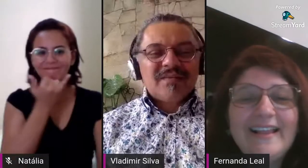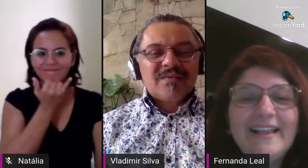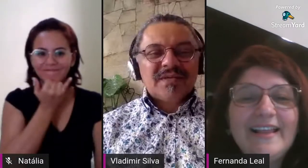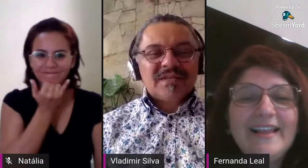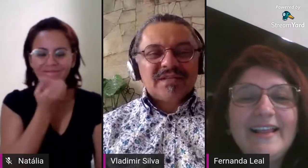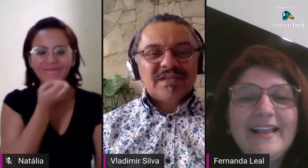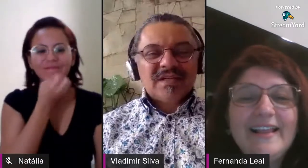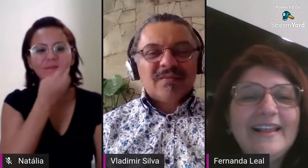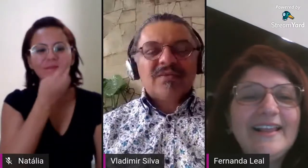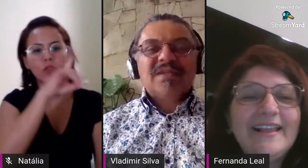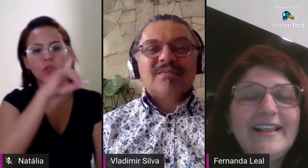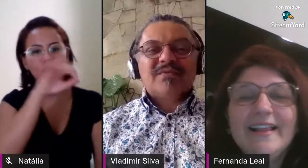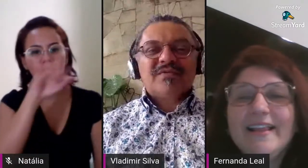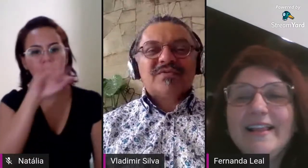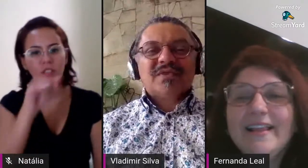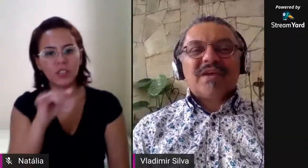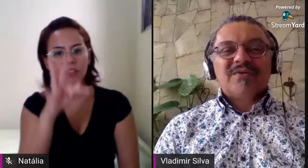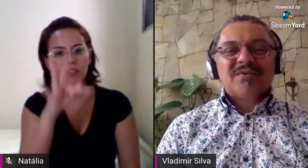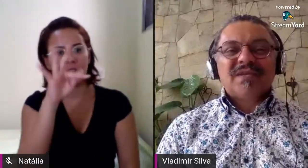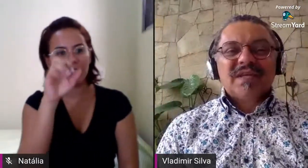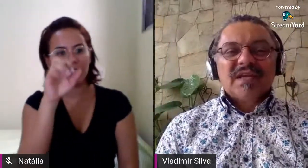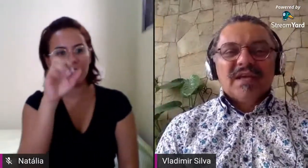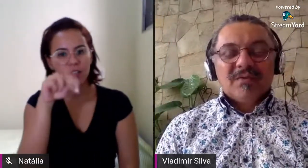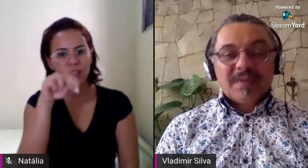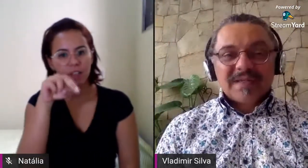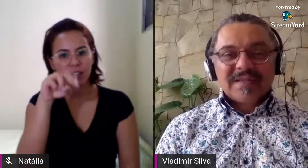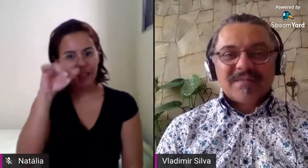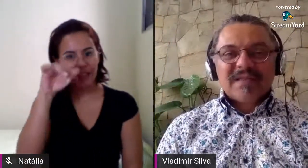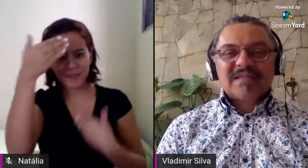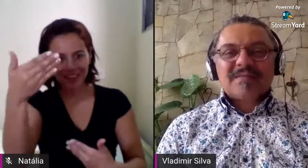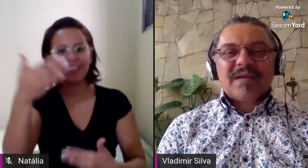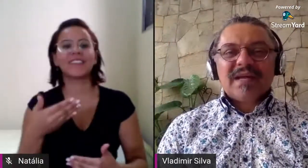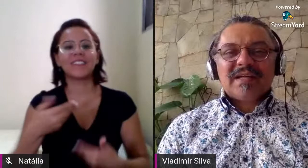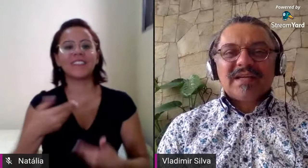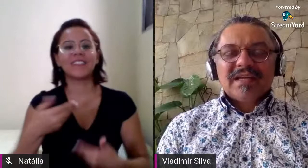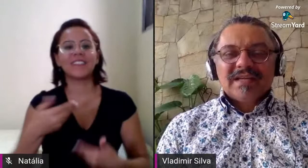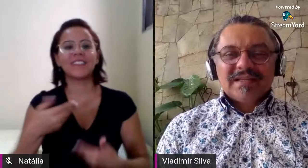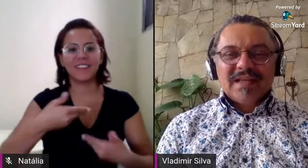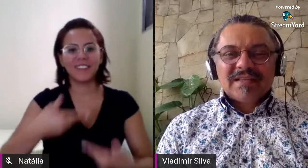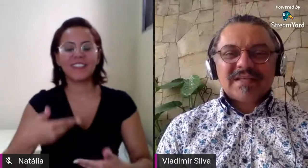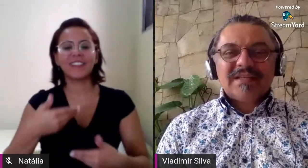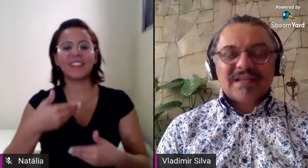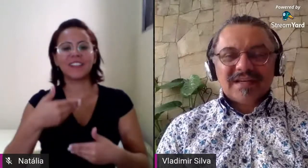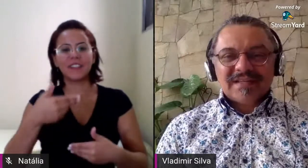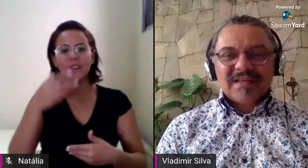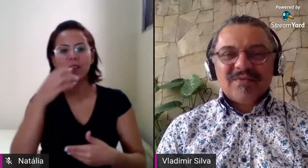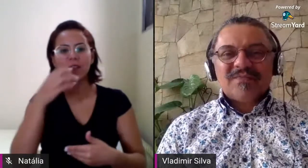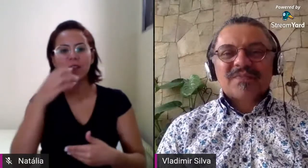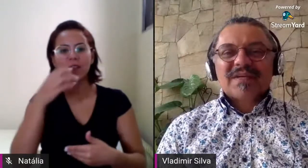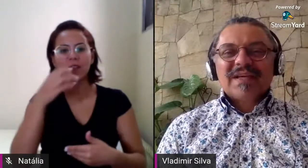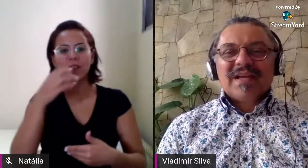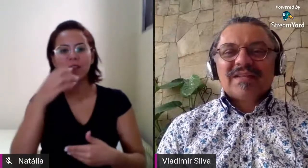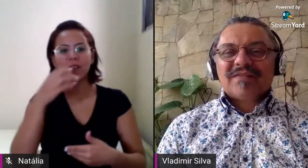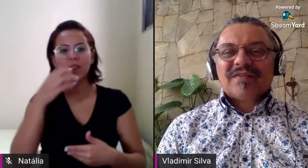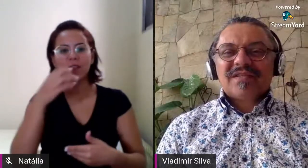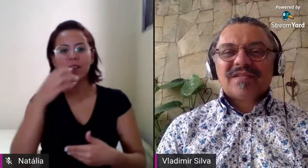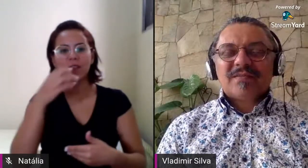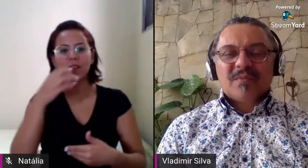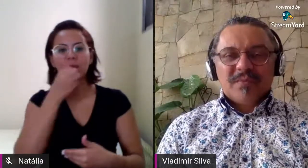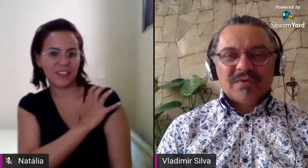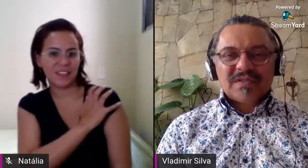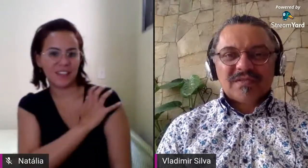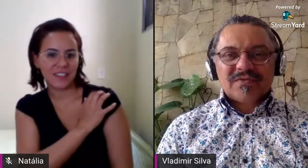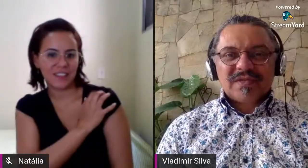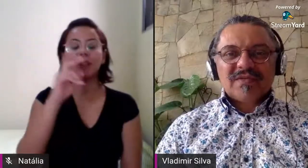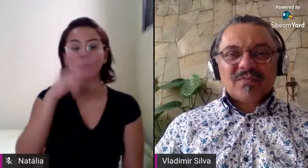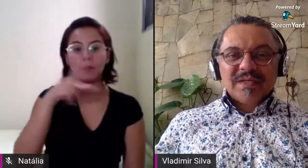dia, Natália. Bom dia, Gina. Bom dia, professor Elton. É um prazer participar desta interação através